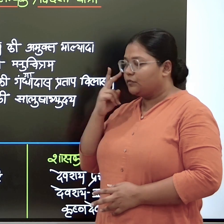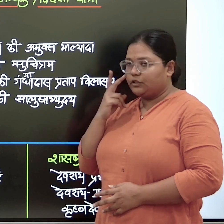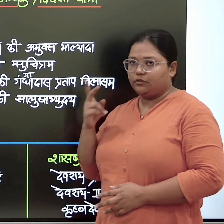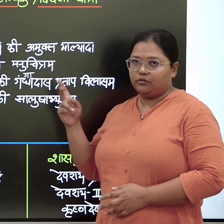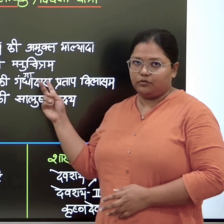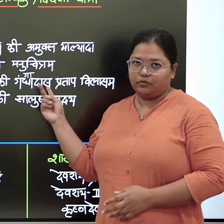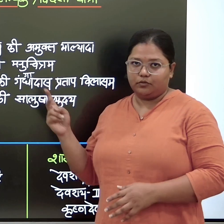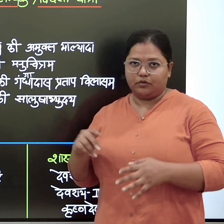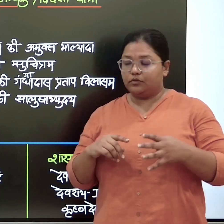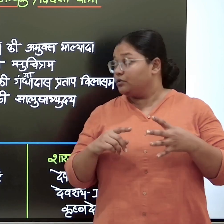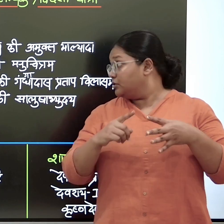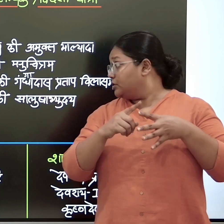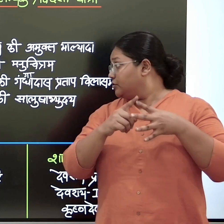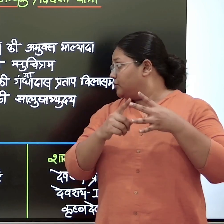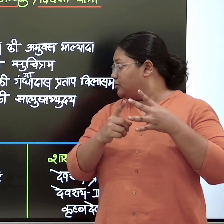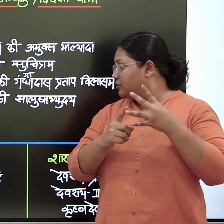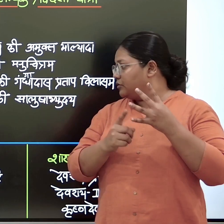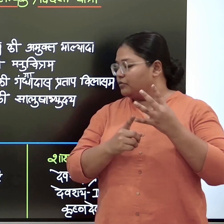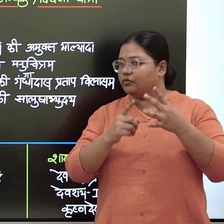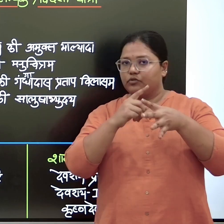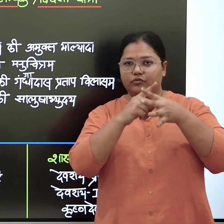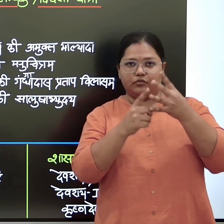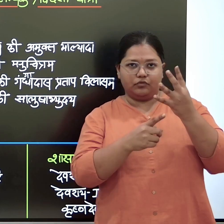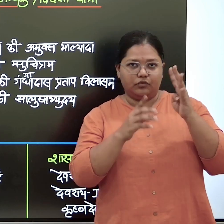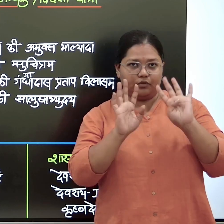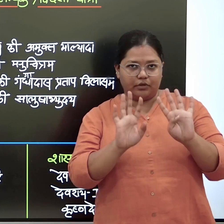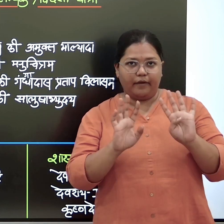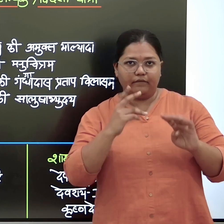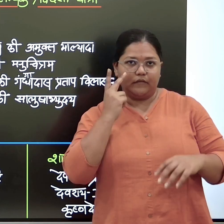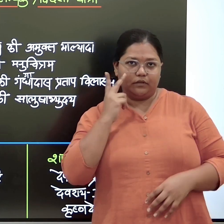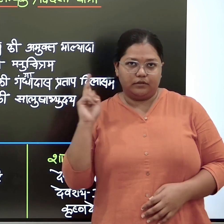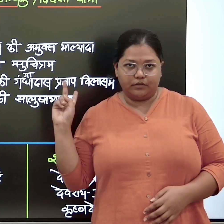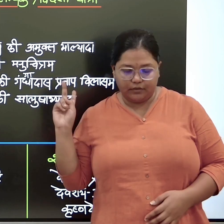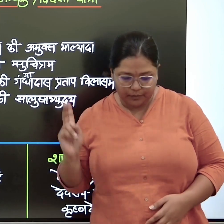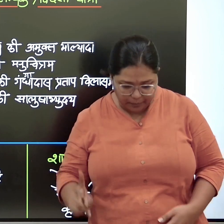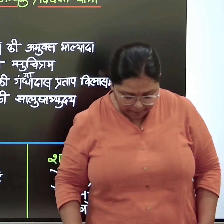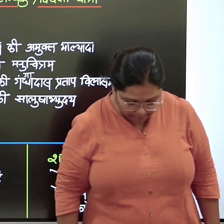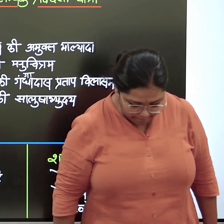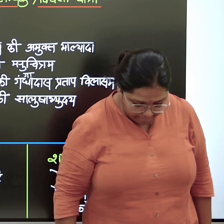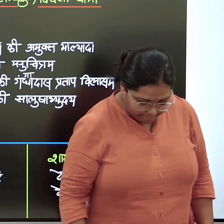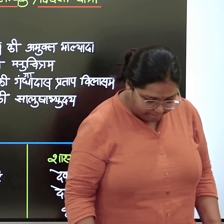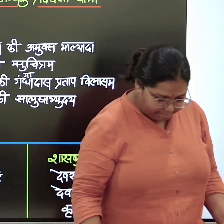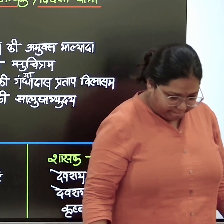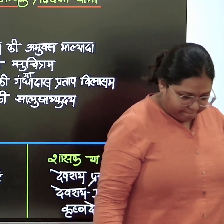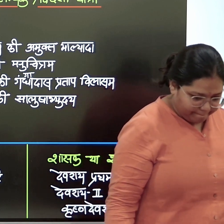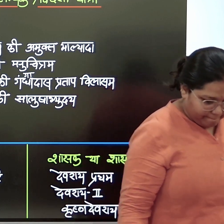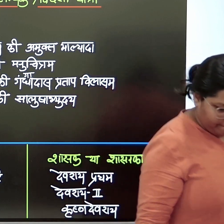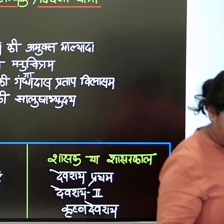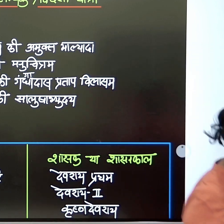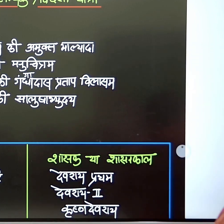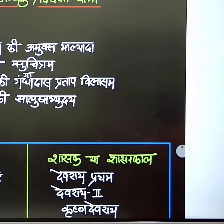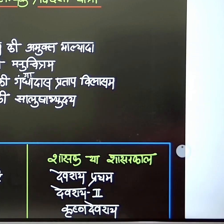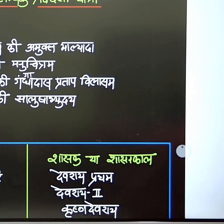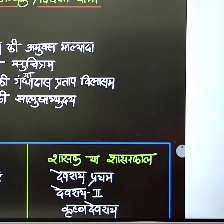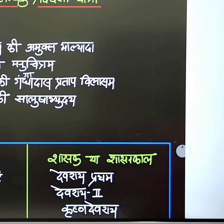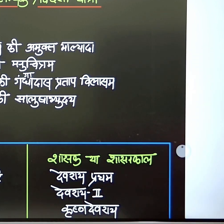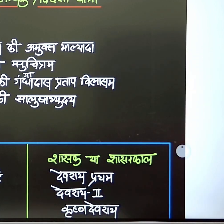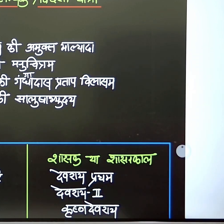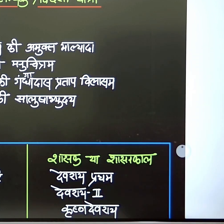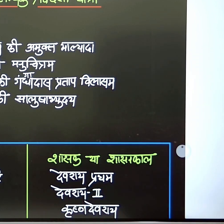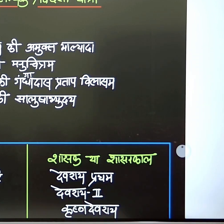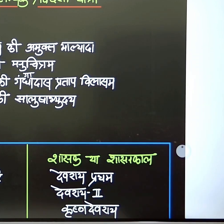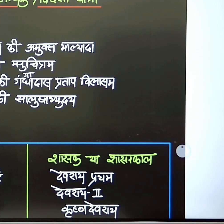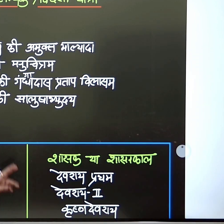है, गंगादास प्रताप विलासन। ठीक है, विलासम। चौथा